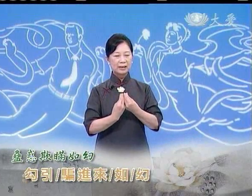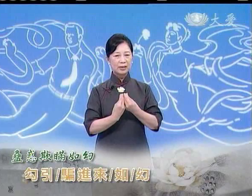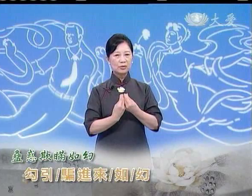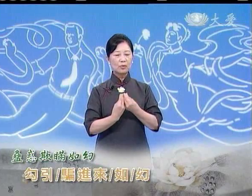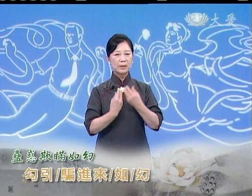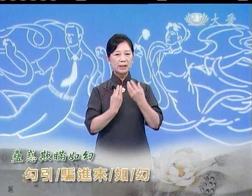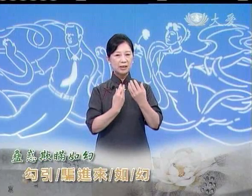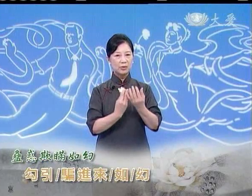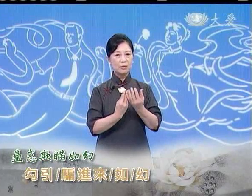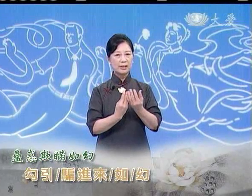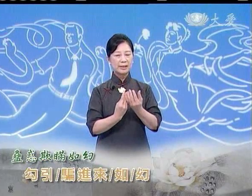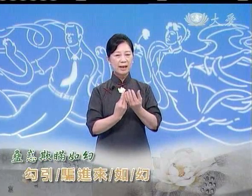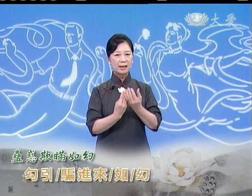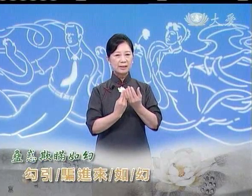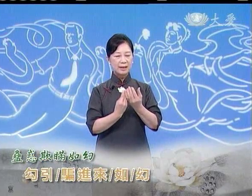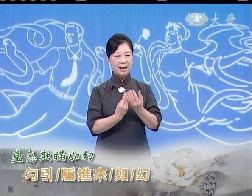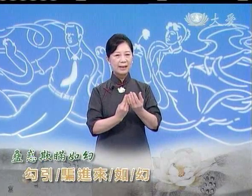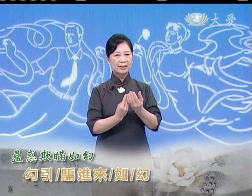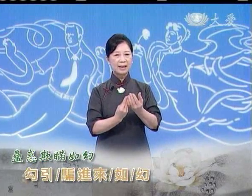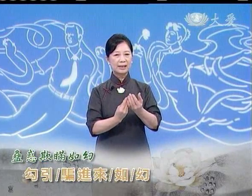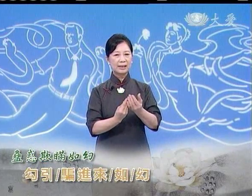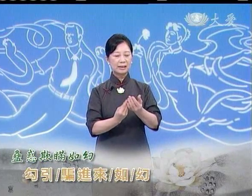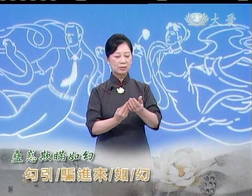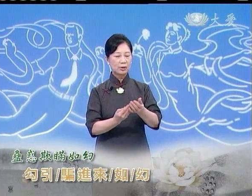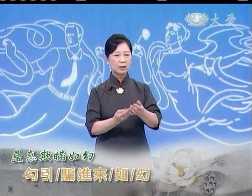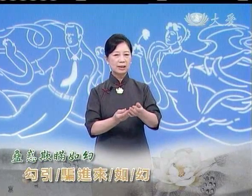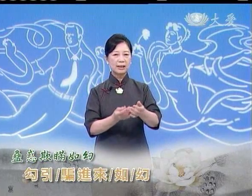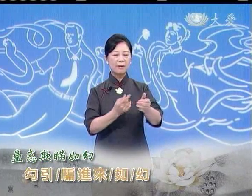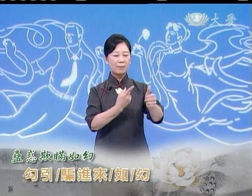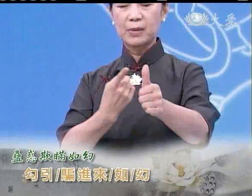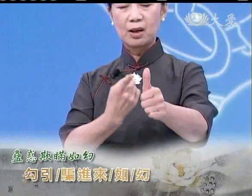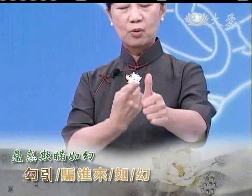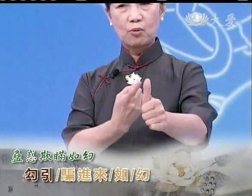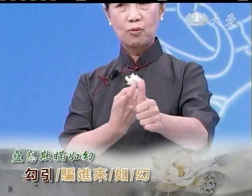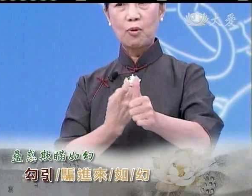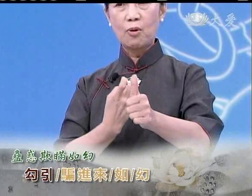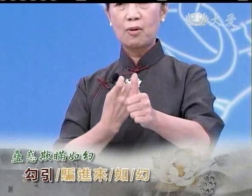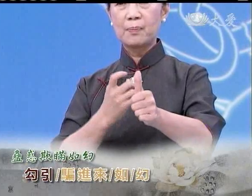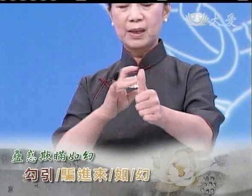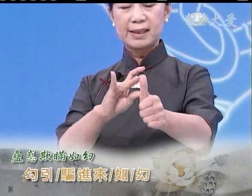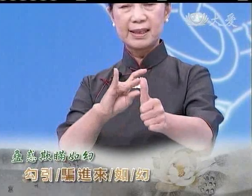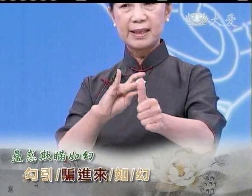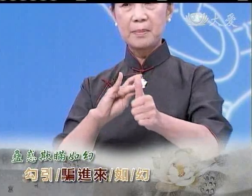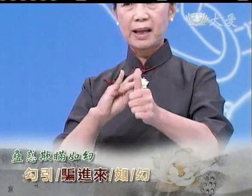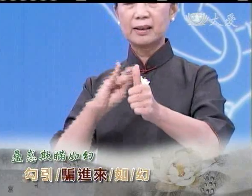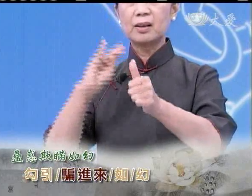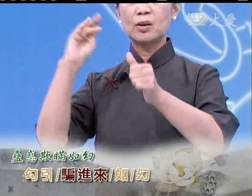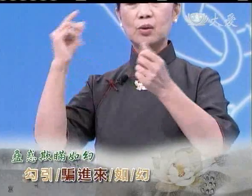也就是我们去引诱人家，去害人家的意思。所以这个地方，蛊惑、欺瞒、